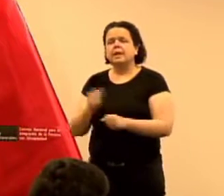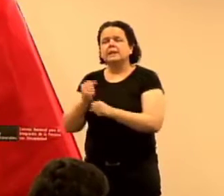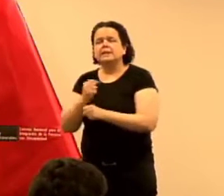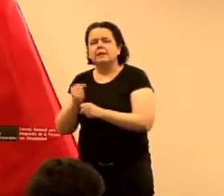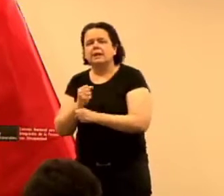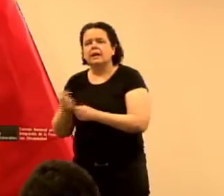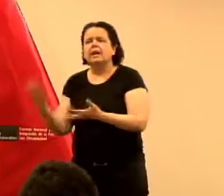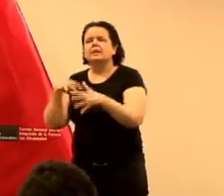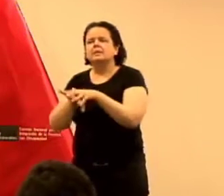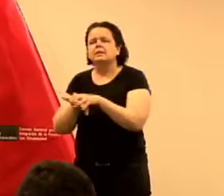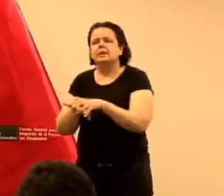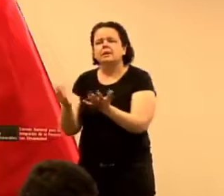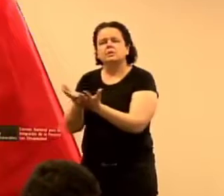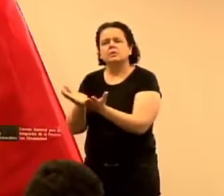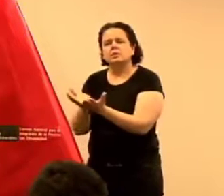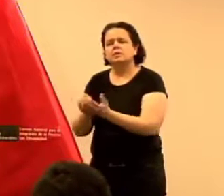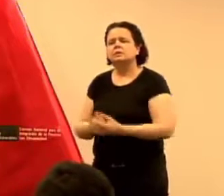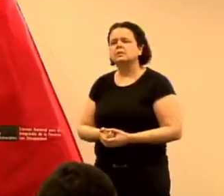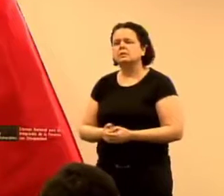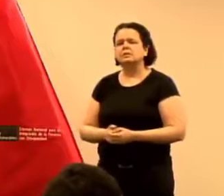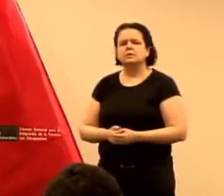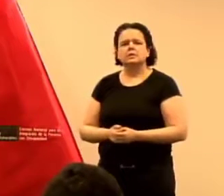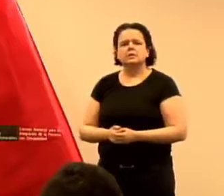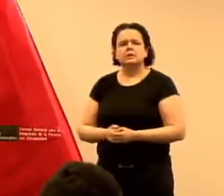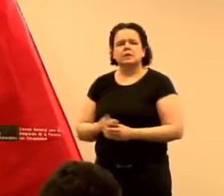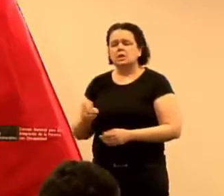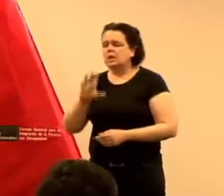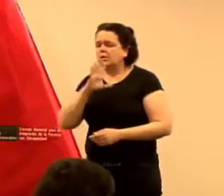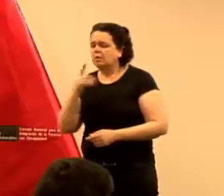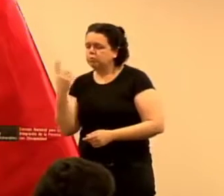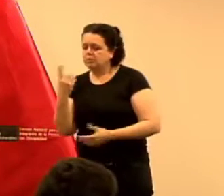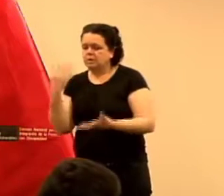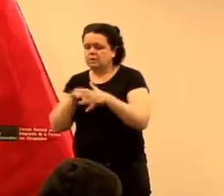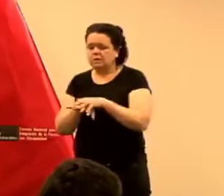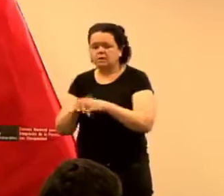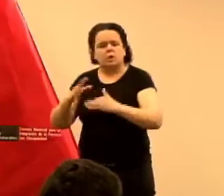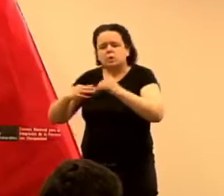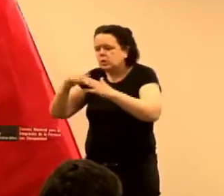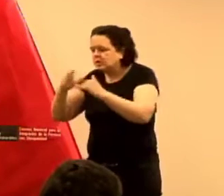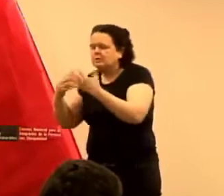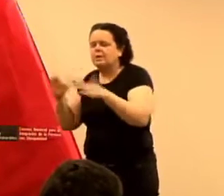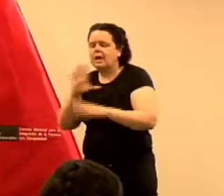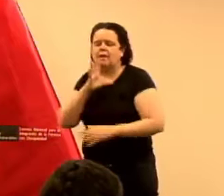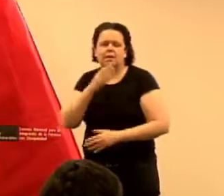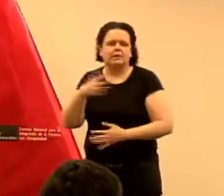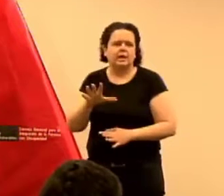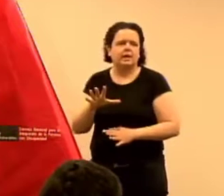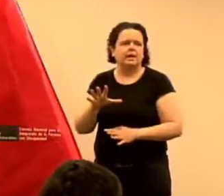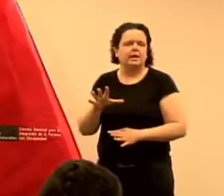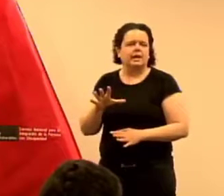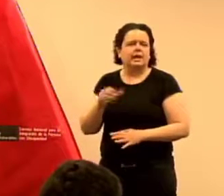Trabajar en la accesibilidad de las escuelas. Y no hablamos solamente de la accesibilidad física, como ya tuvimos chance